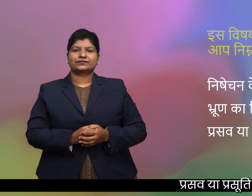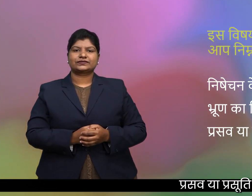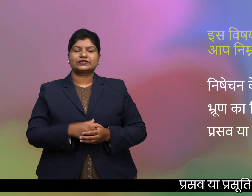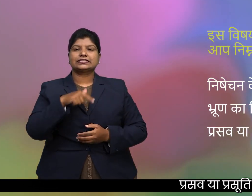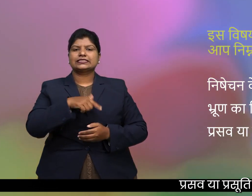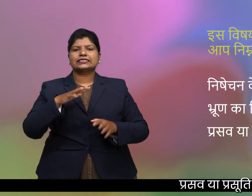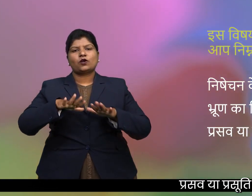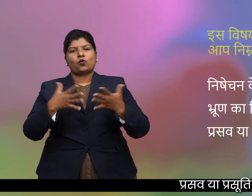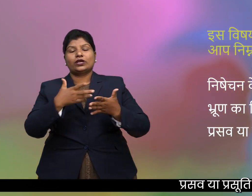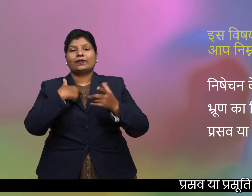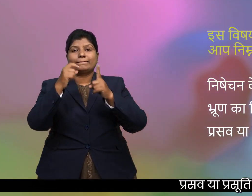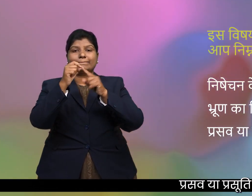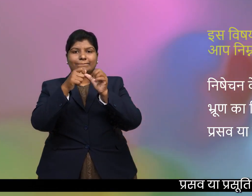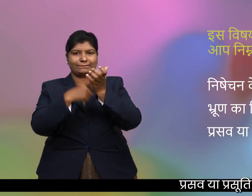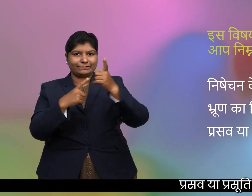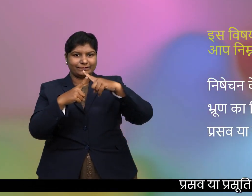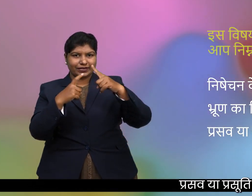प्रसव या प्रसूति।